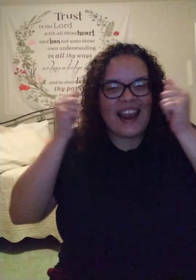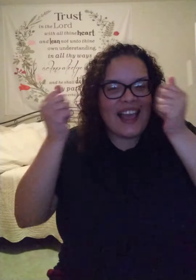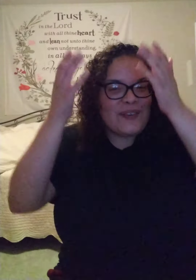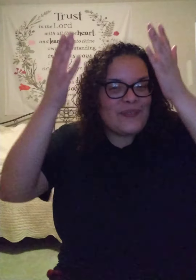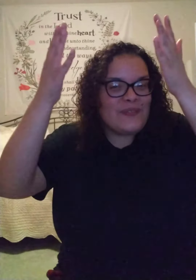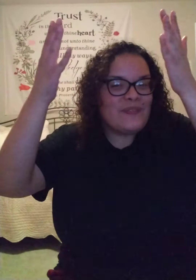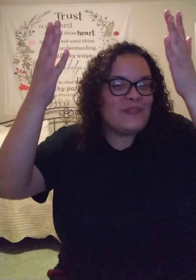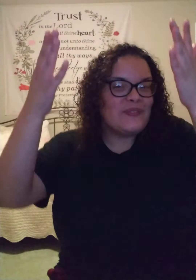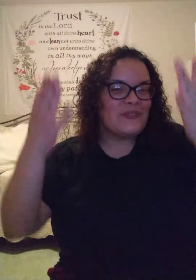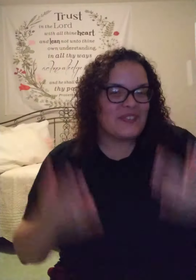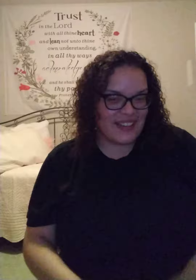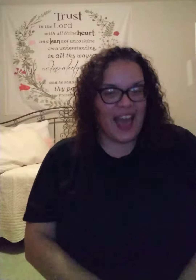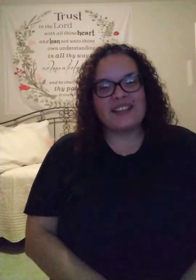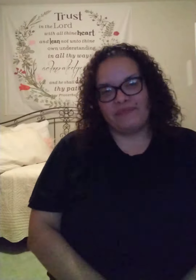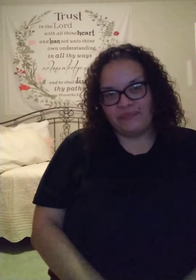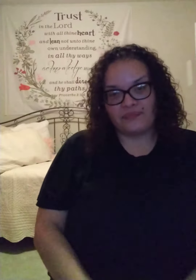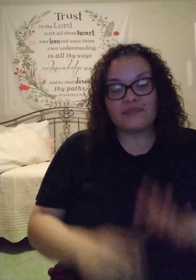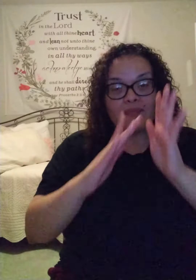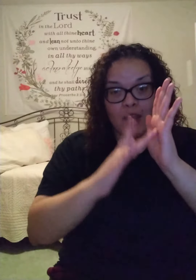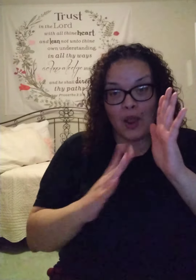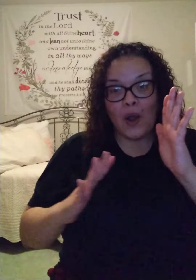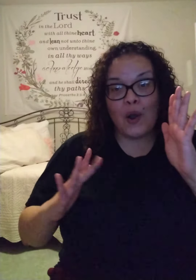aleluya a